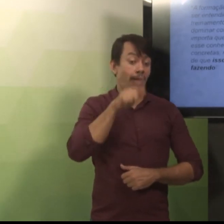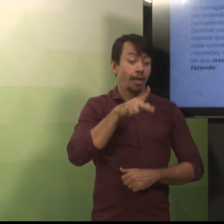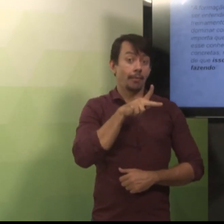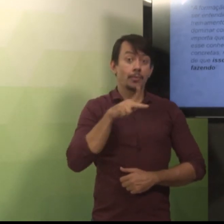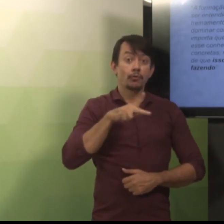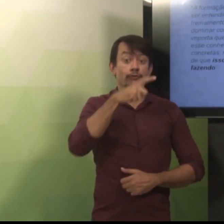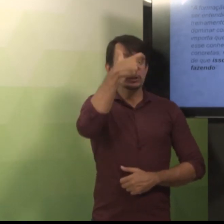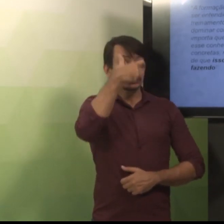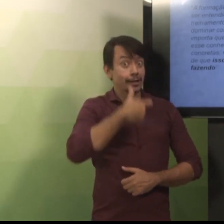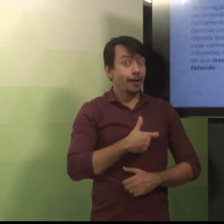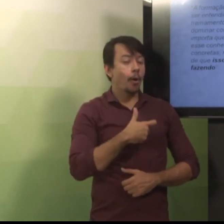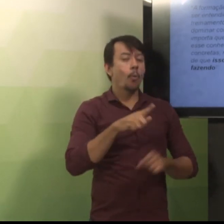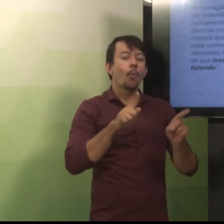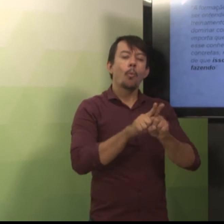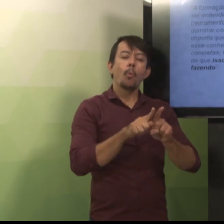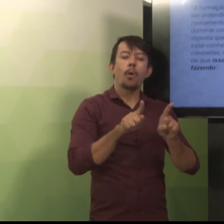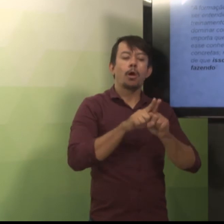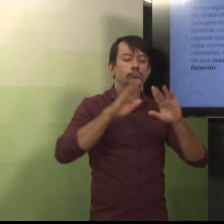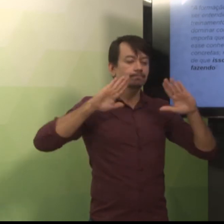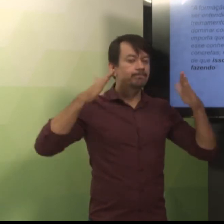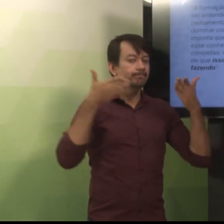E é importante que o professor